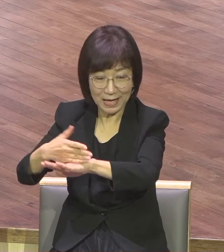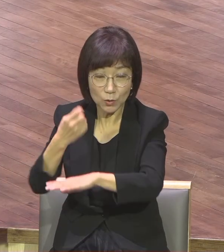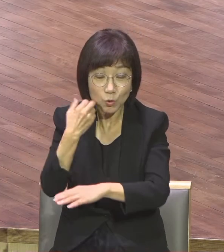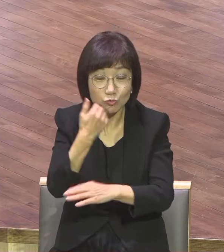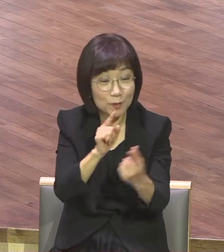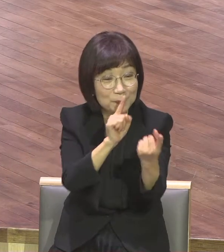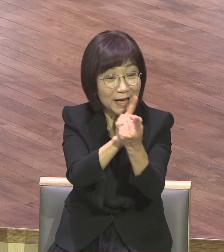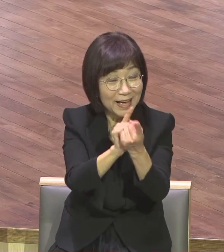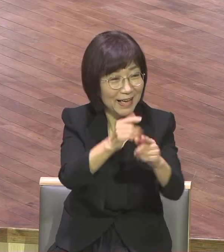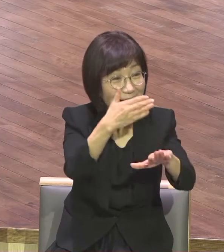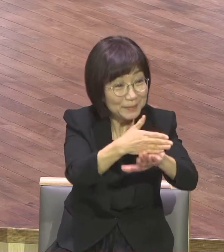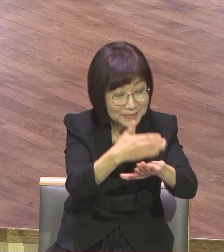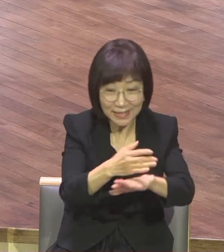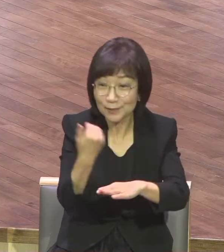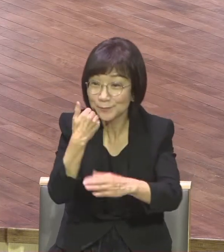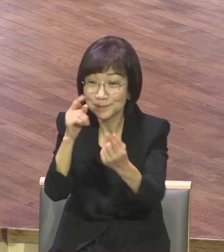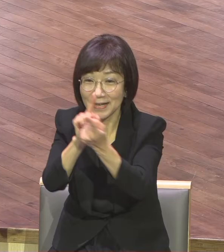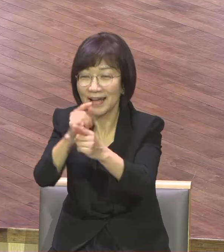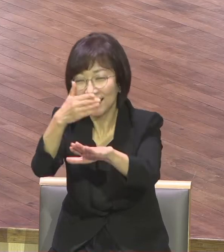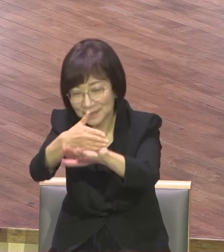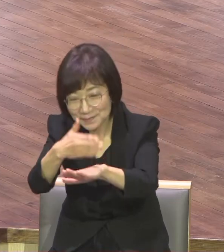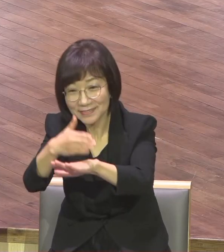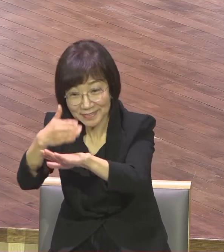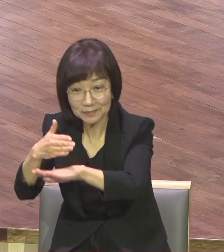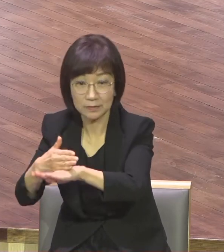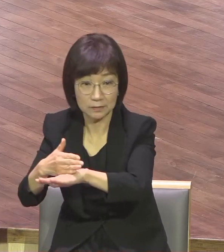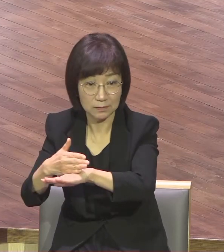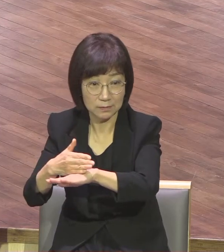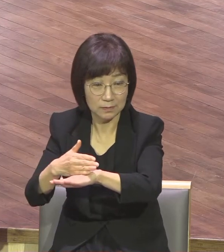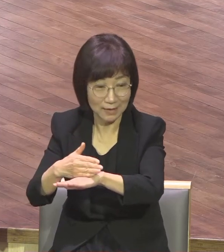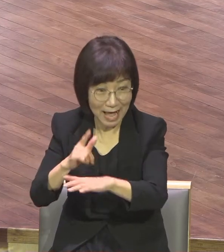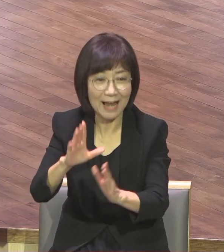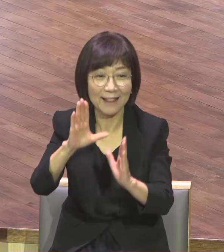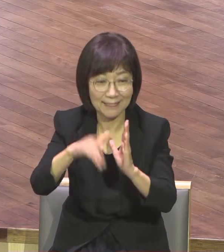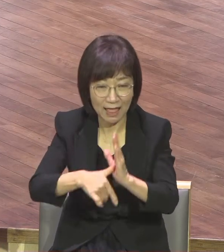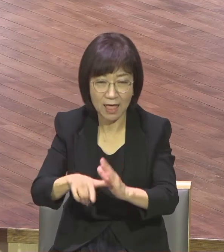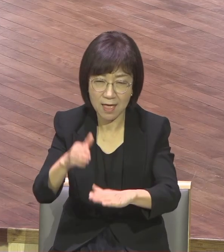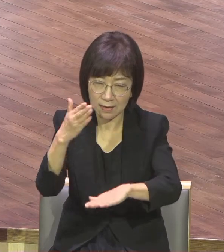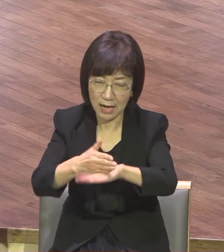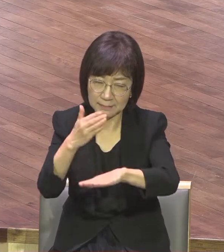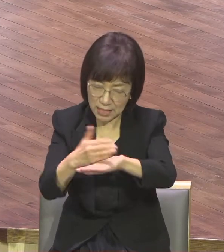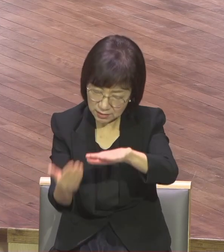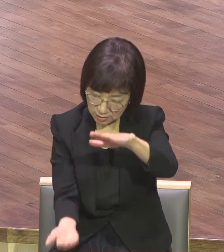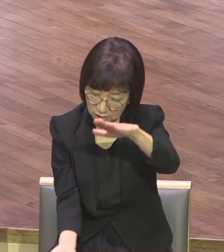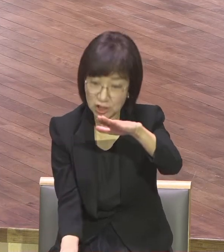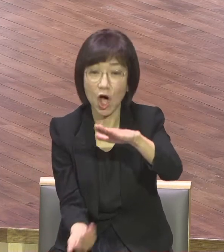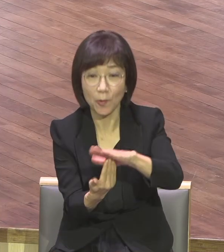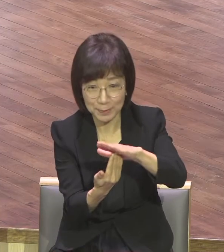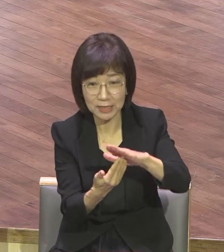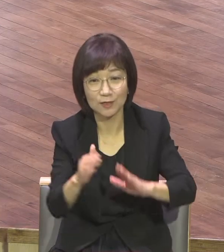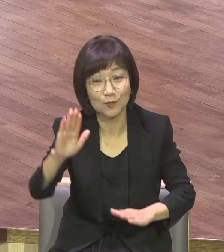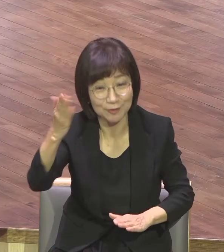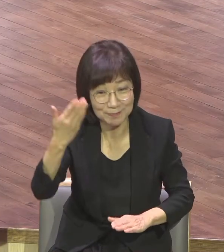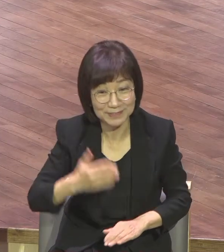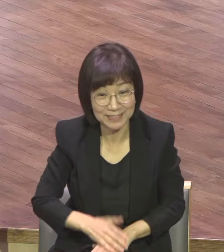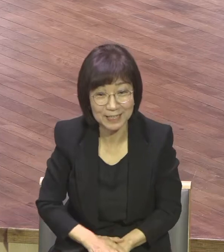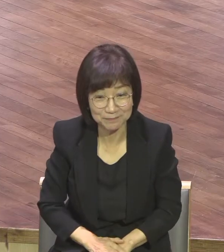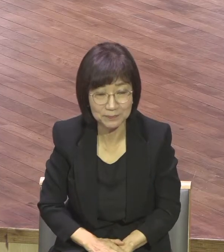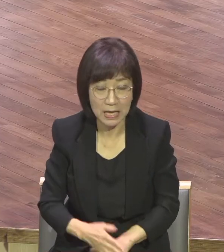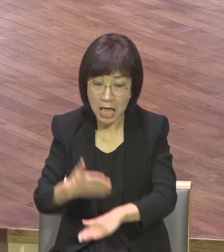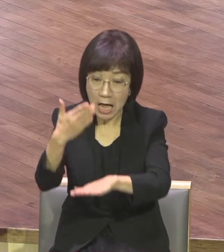만남을 통해 감사합니다. 감사로 그래 감사 서밋이 돼요. 감사는 뭐예요? 생명 살리는